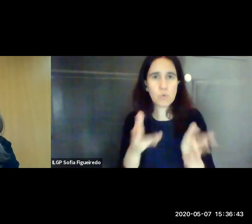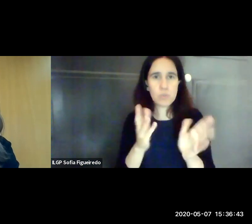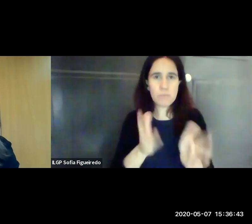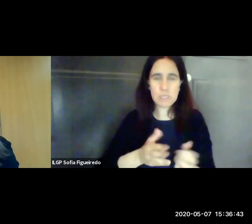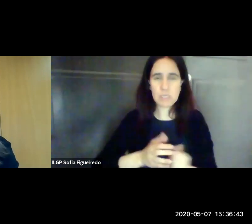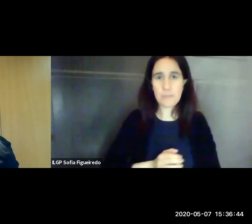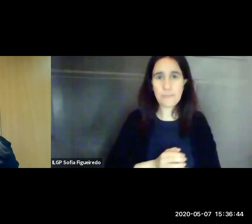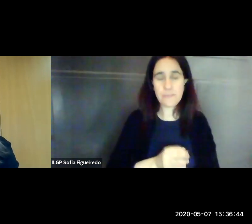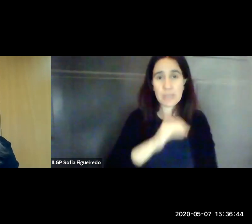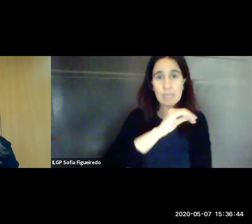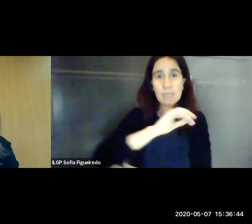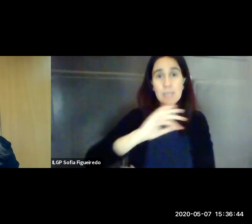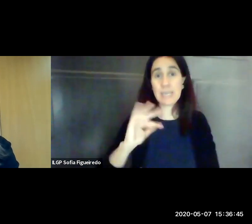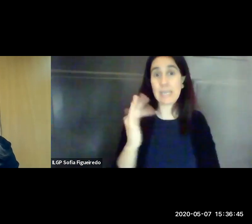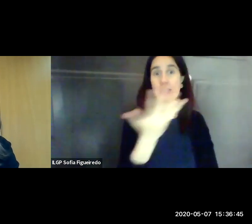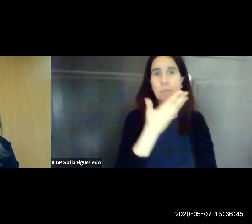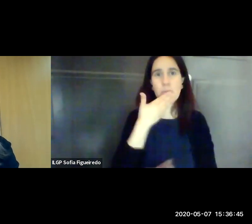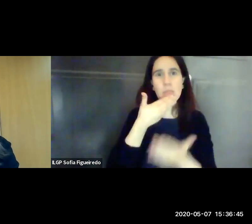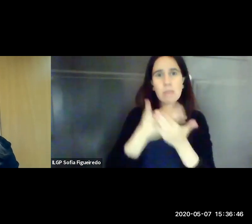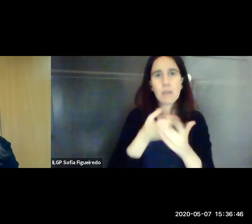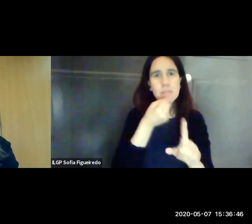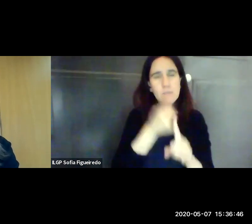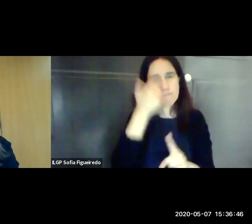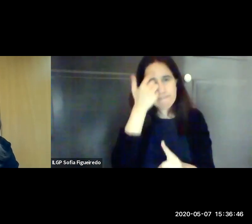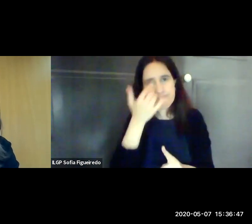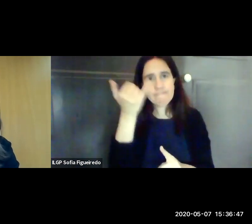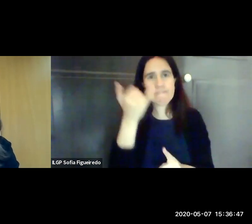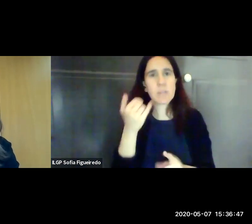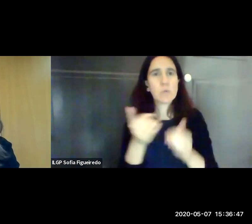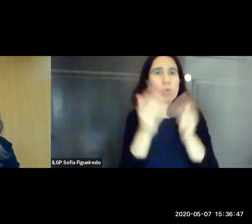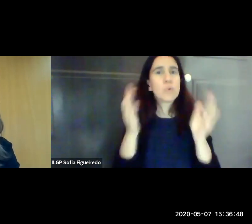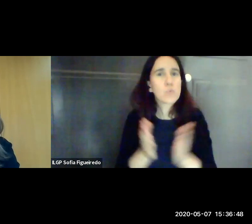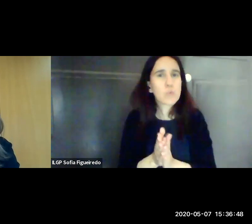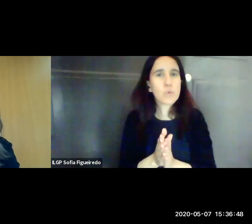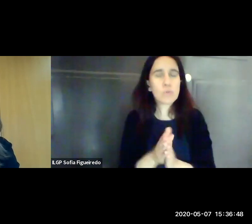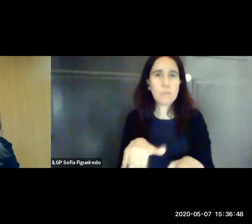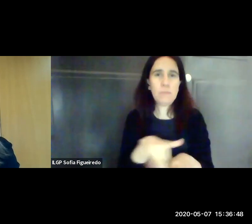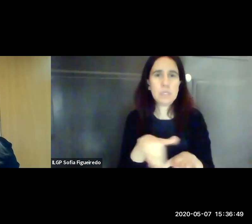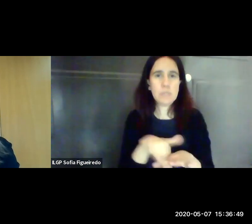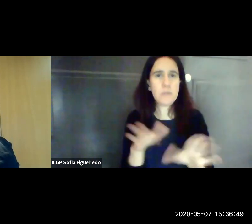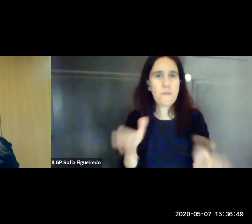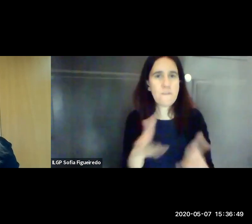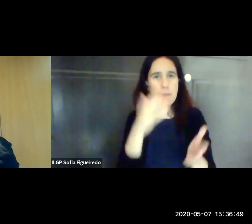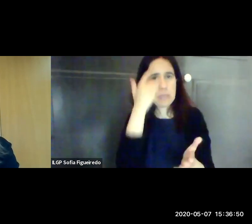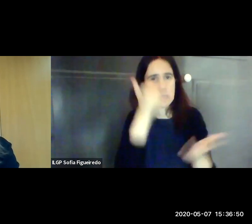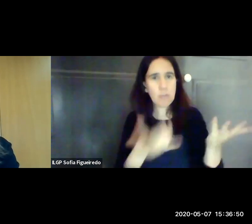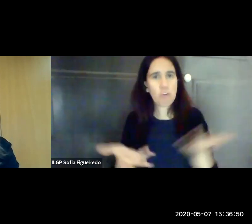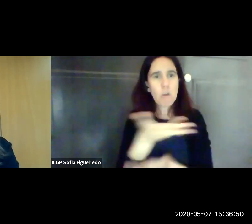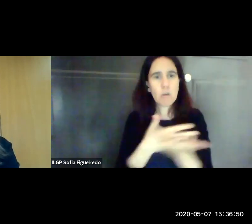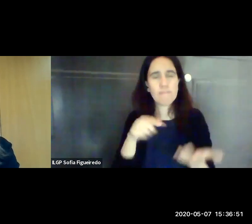que estimule o desafio e a criatividade, proporcionar a participação de todos e promover a troca de ideias é muito